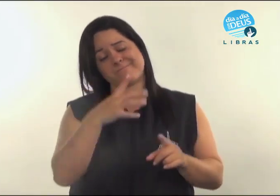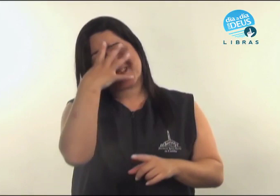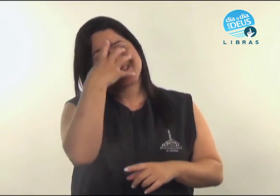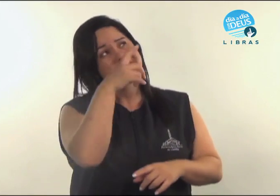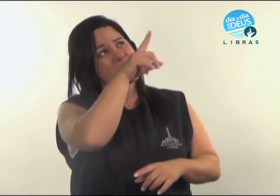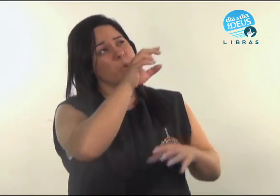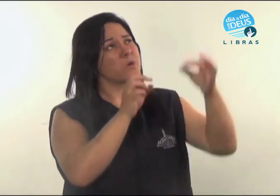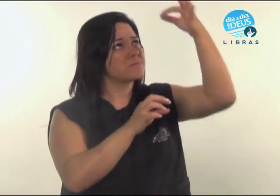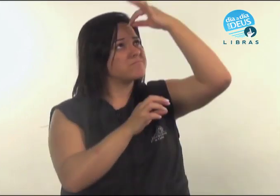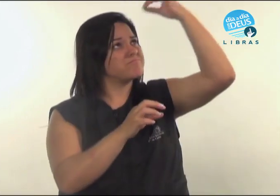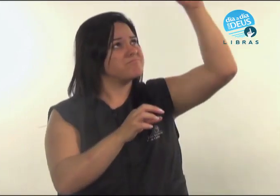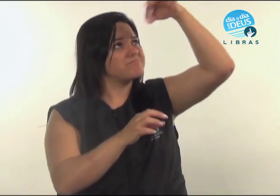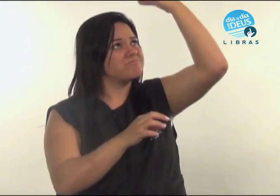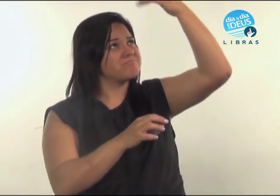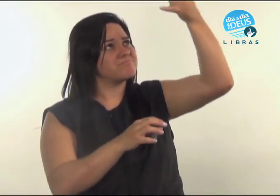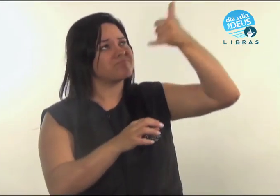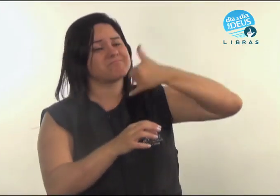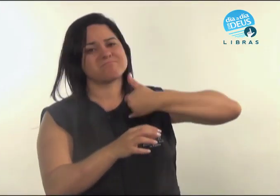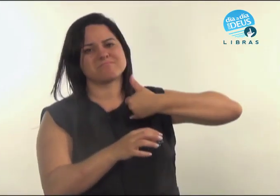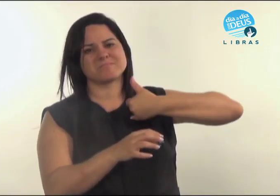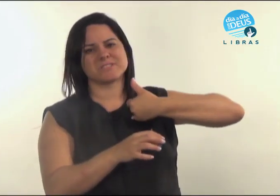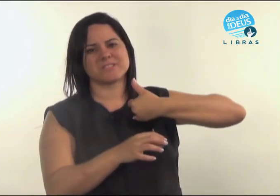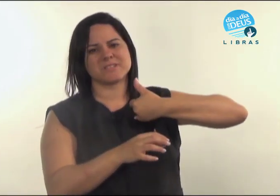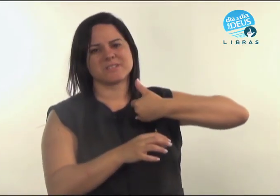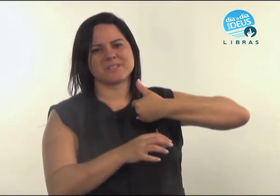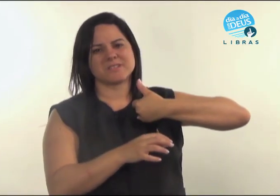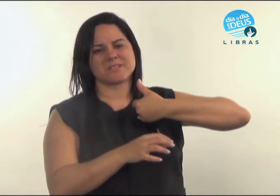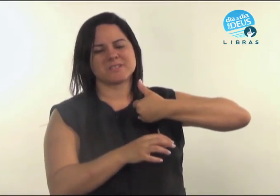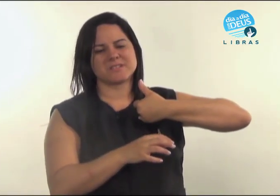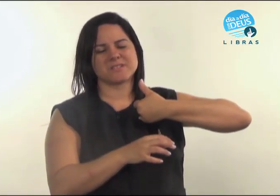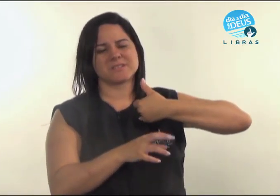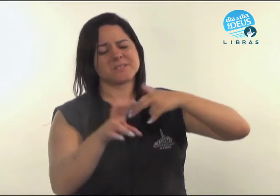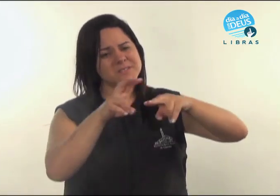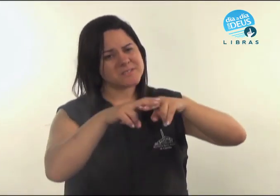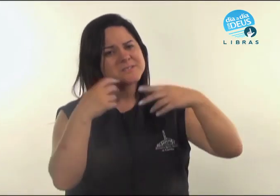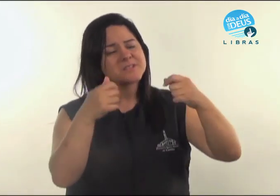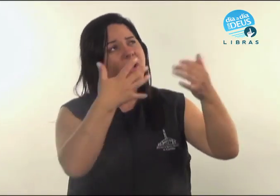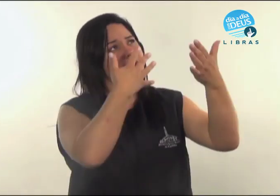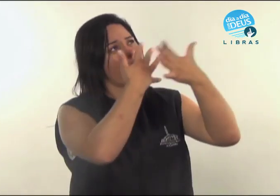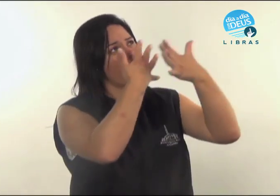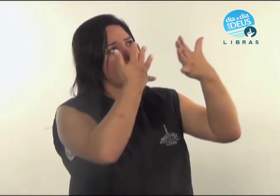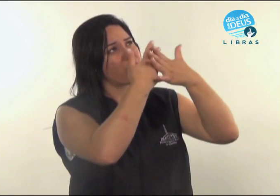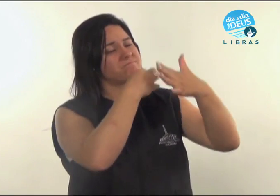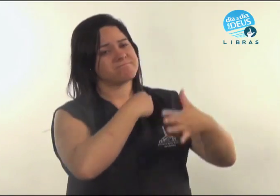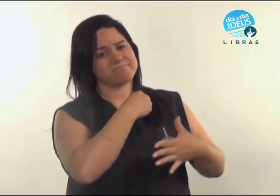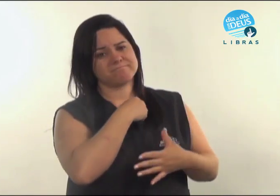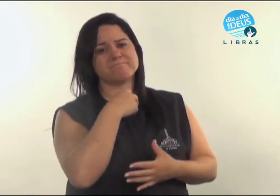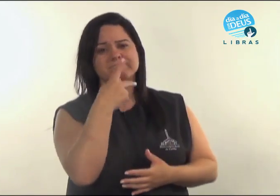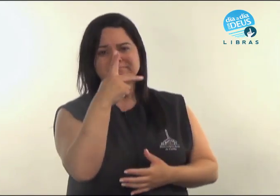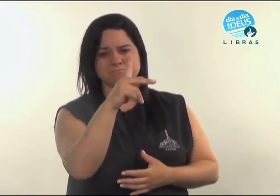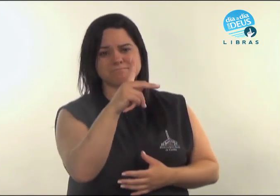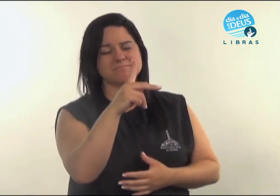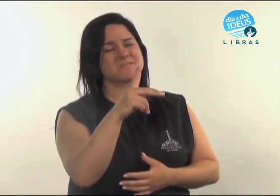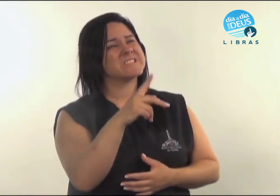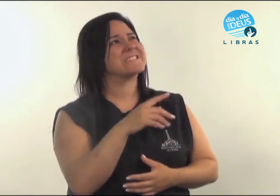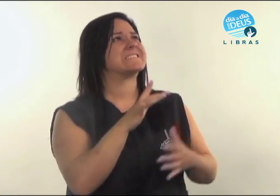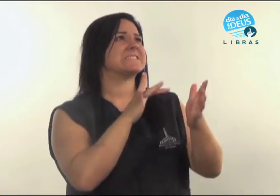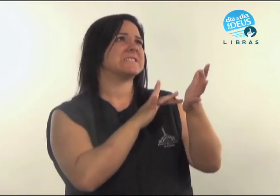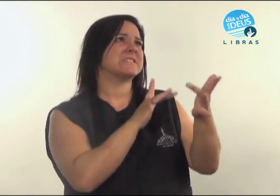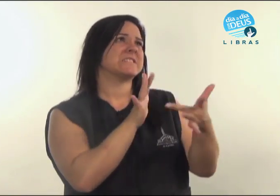E às vezes você não está levando a sério aquilo que o Espírito está falando no teu coração. Então, na hora de você confessar os seus pecados para